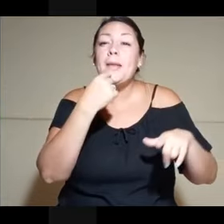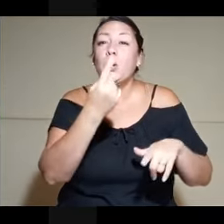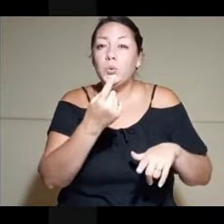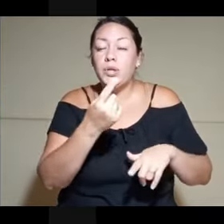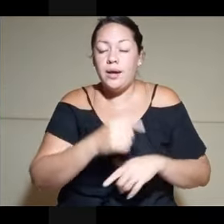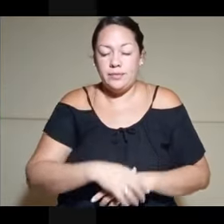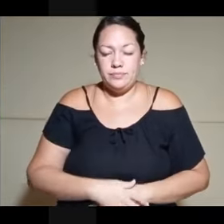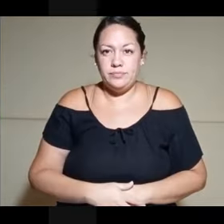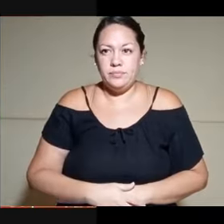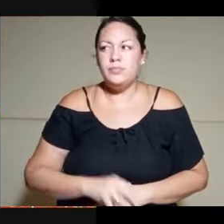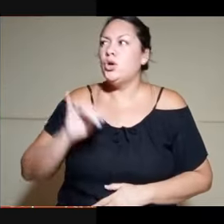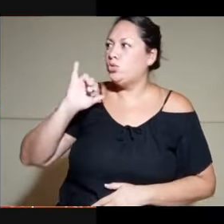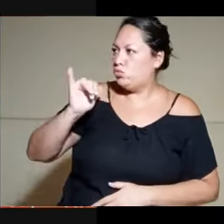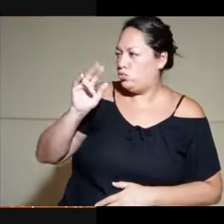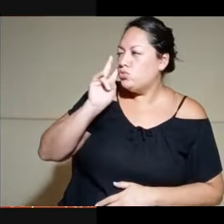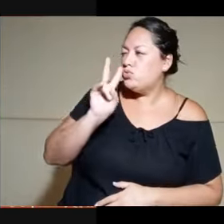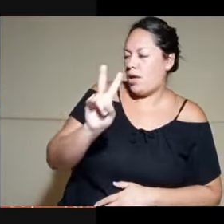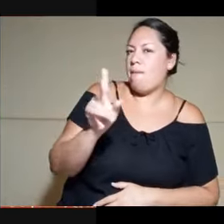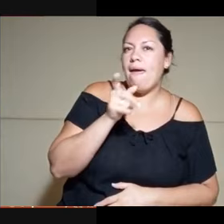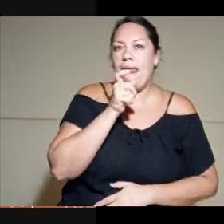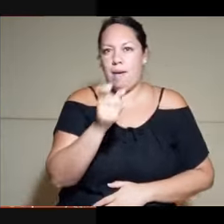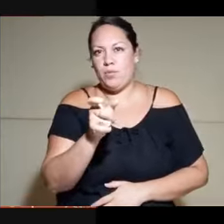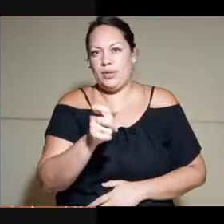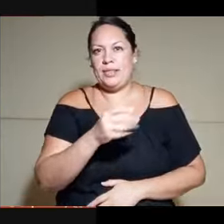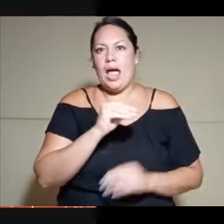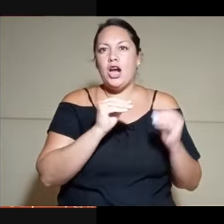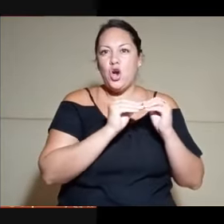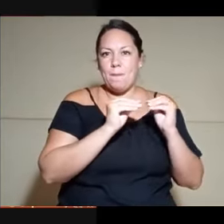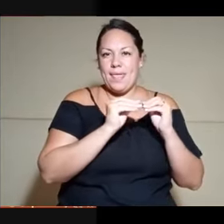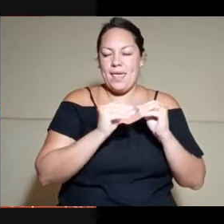tratar de presentar, no sé si se ve.